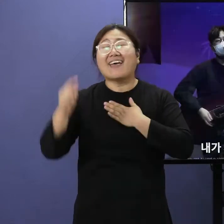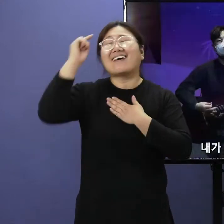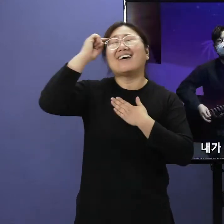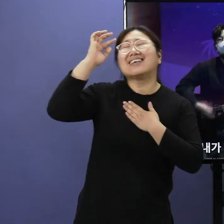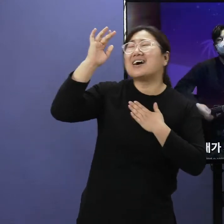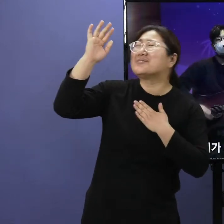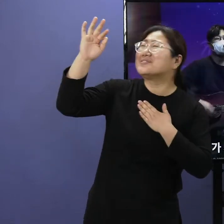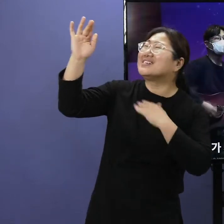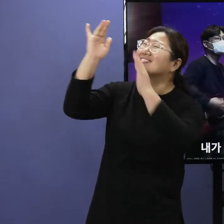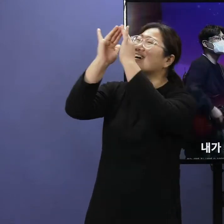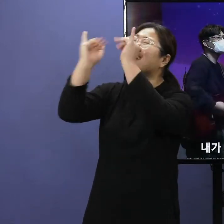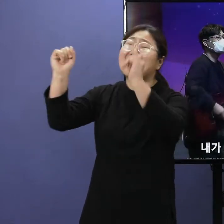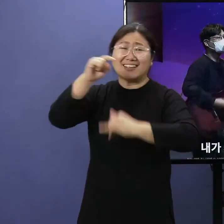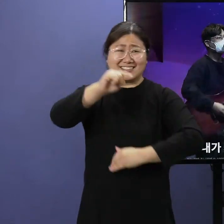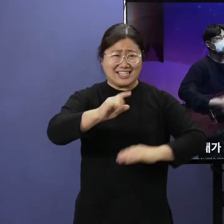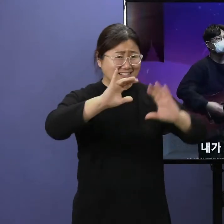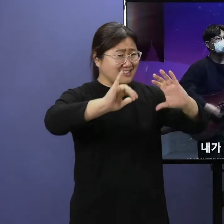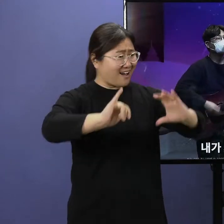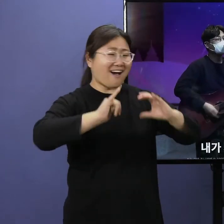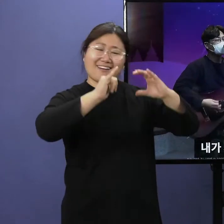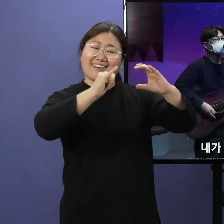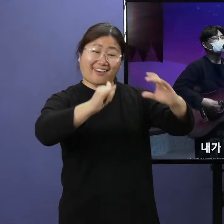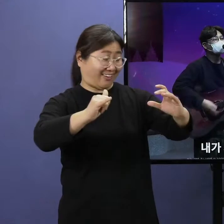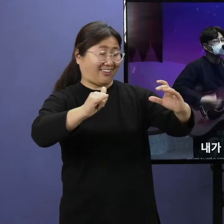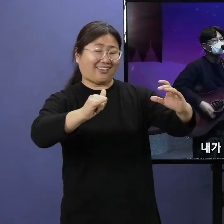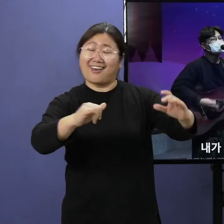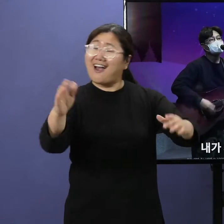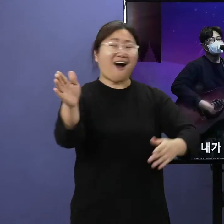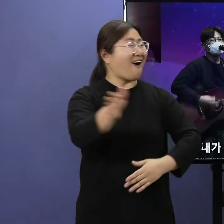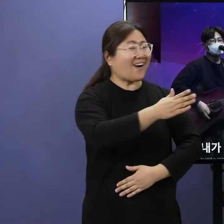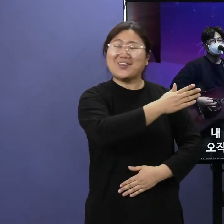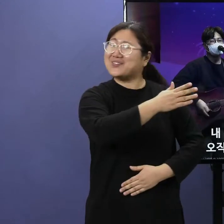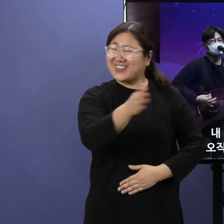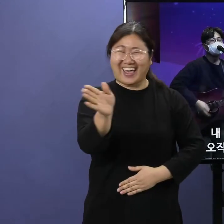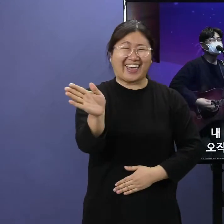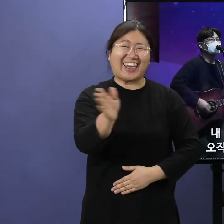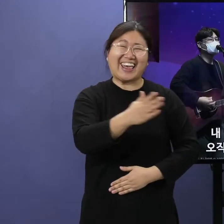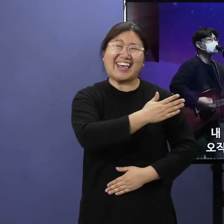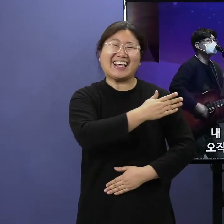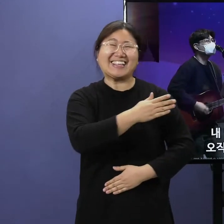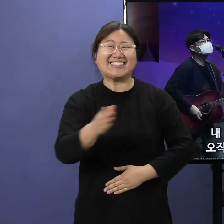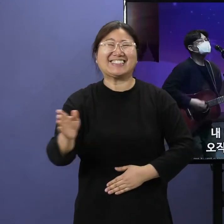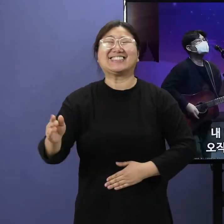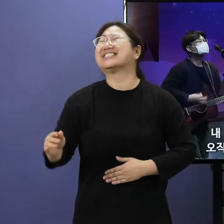내가 사모할 자 이 세상에 없네.